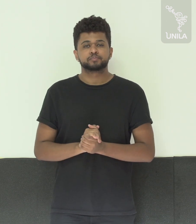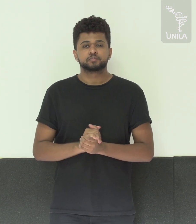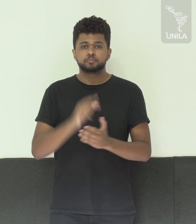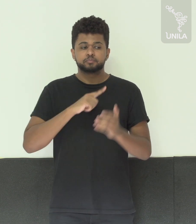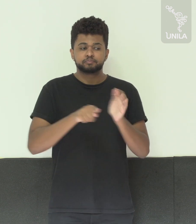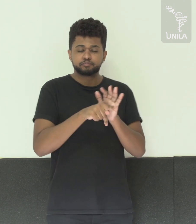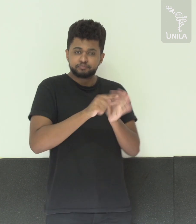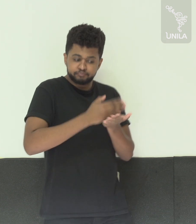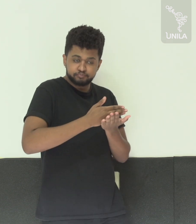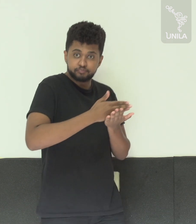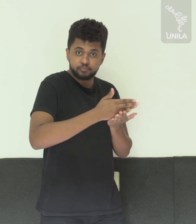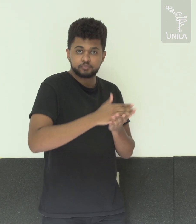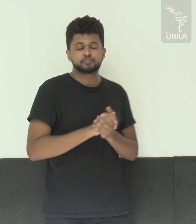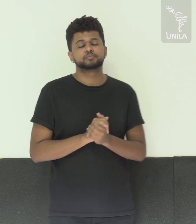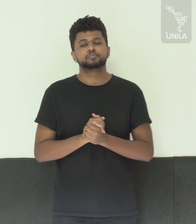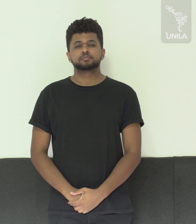disposições preliminares.